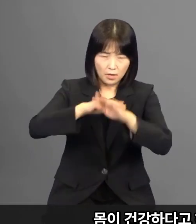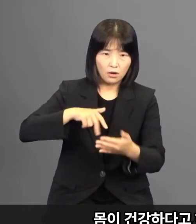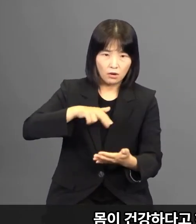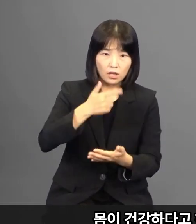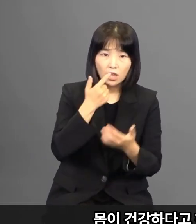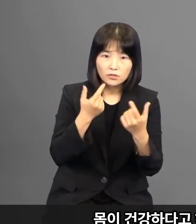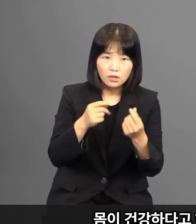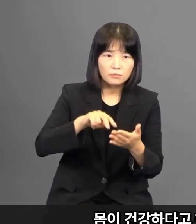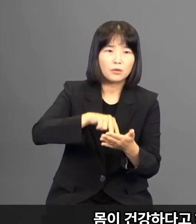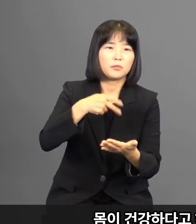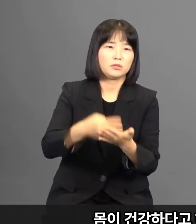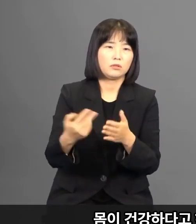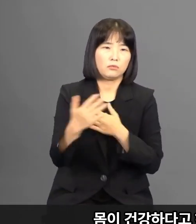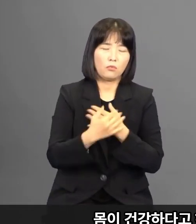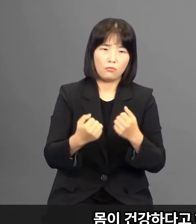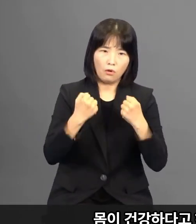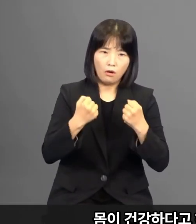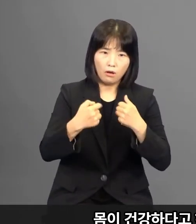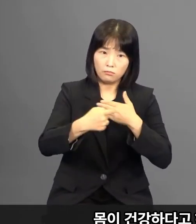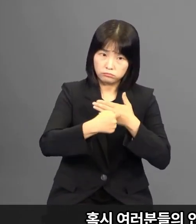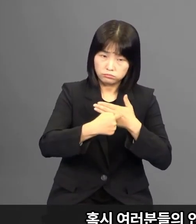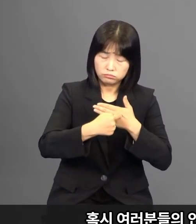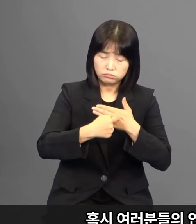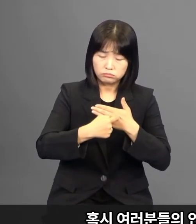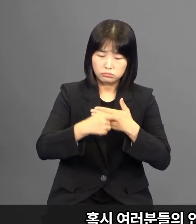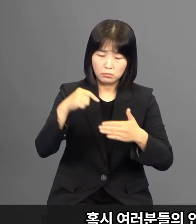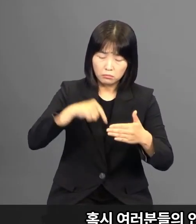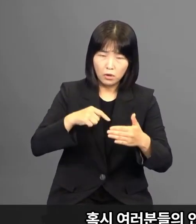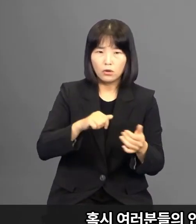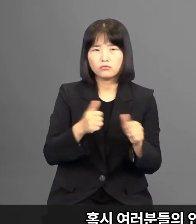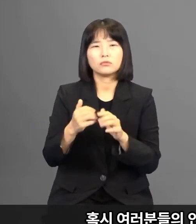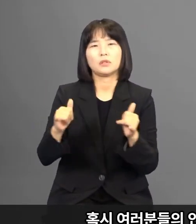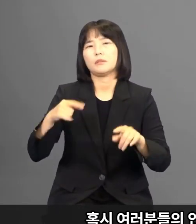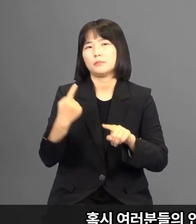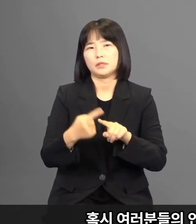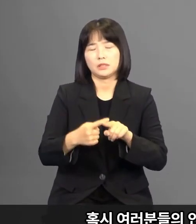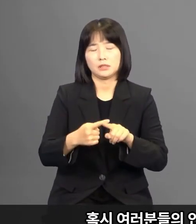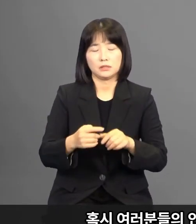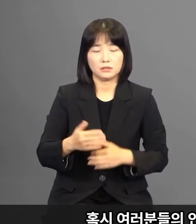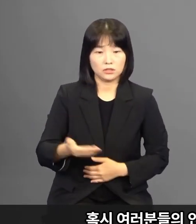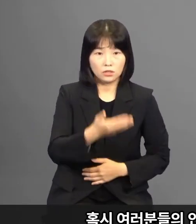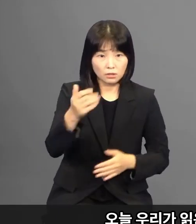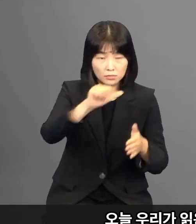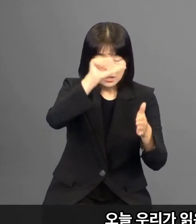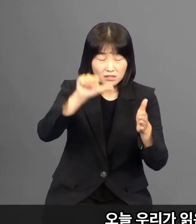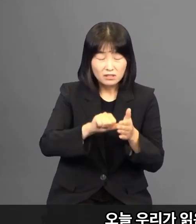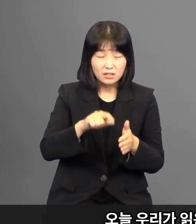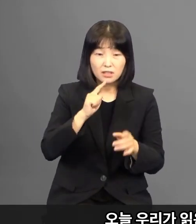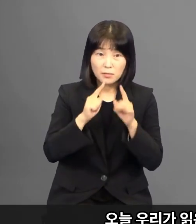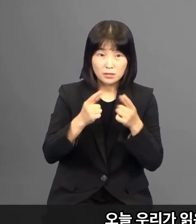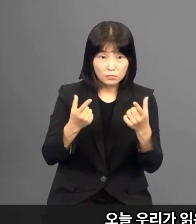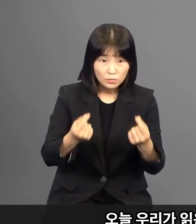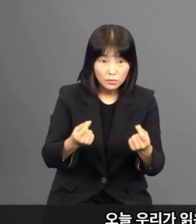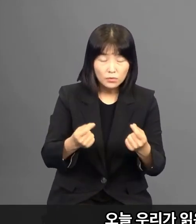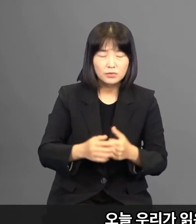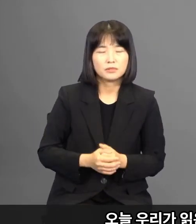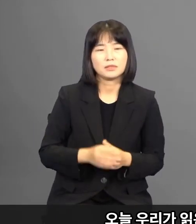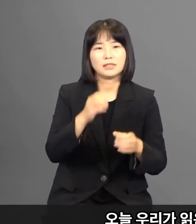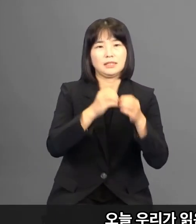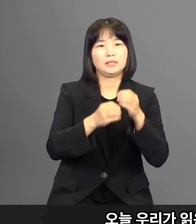하나 죽은 사람과 다를 바 없다. 혹시 여러분들의 인생이 이와 같다고 느끼십니까? 오늘 우리가 읽은